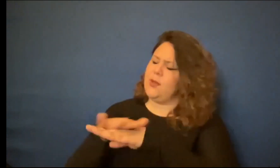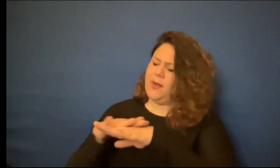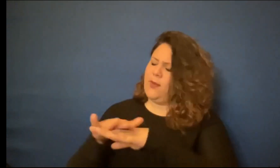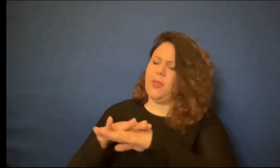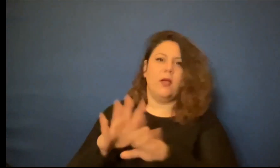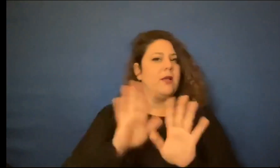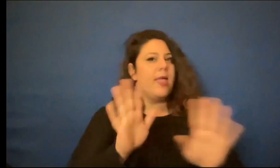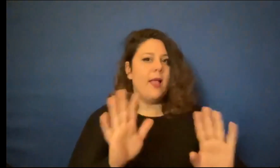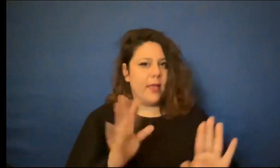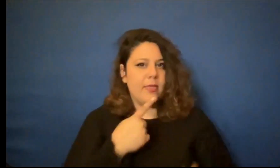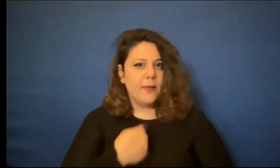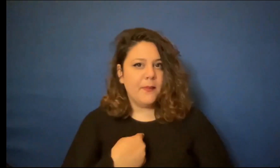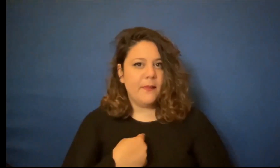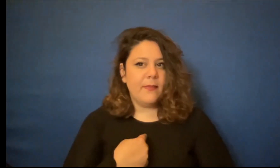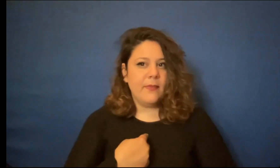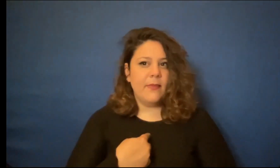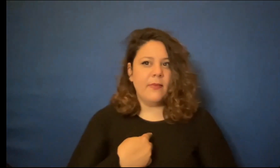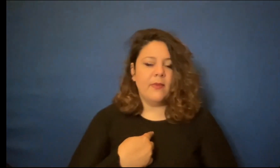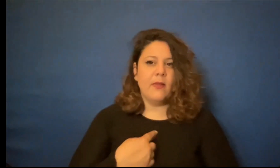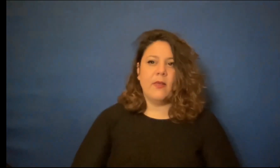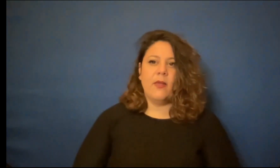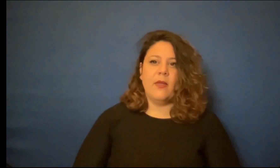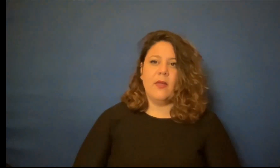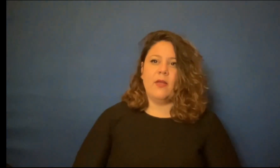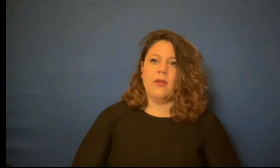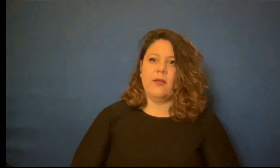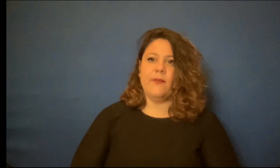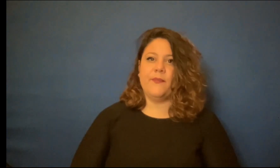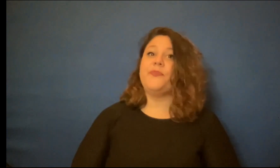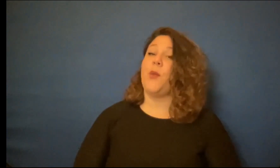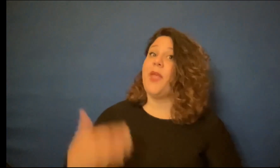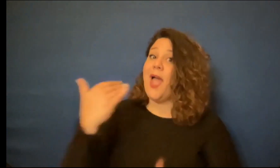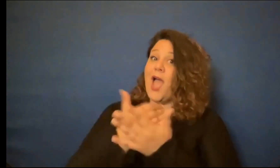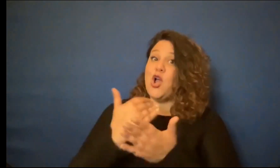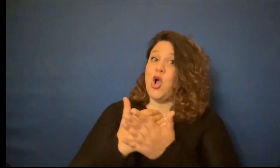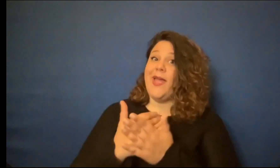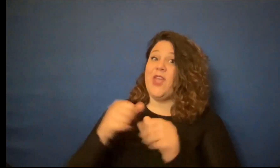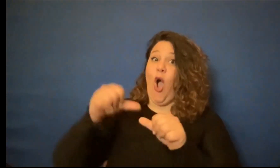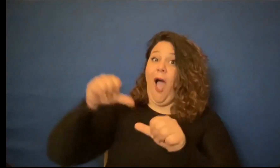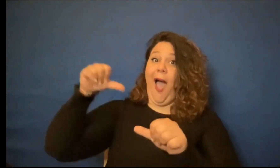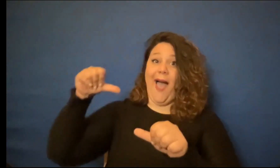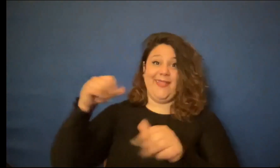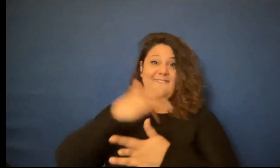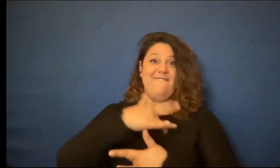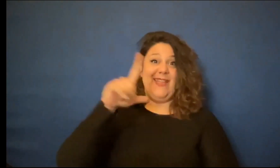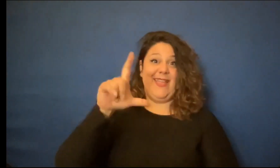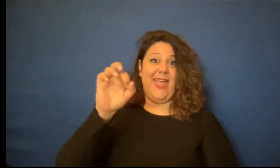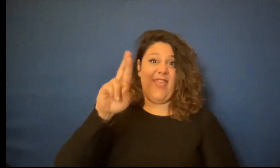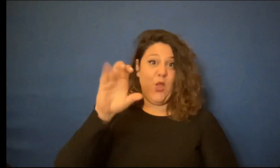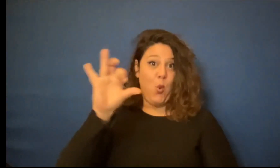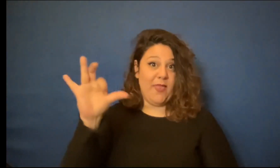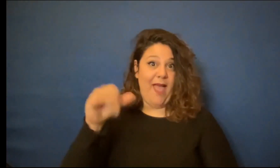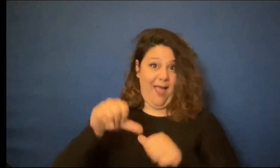sí. No, sí, habías recibido en los colegios anteriormente a la Virgen de Lourdes, y habías recibido algún apoyo de algún